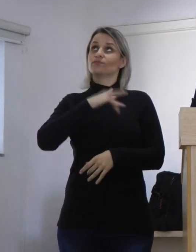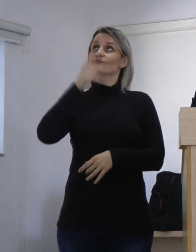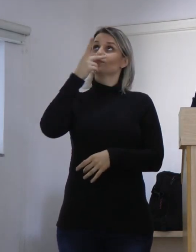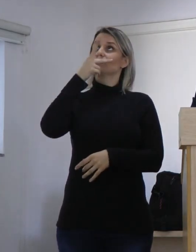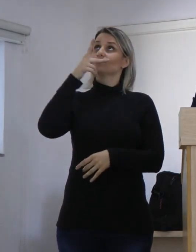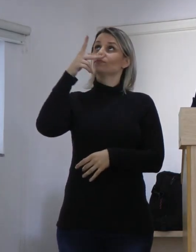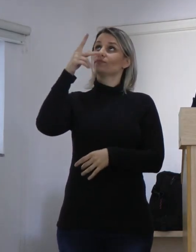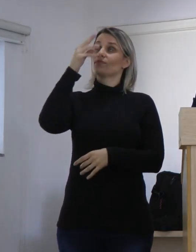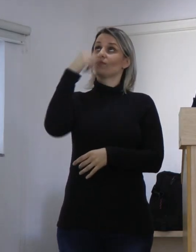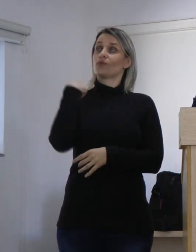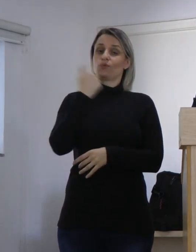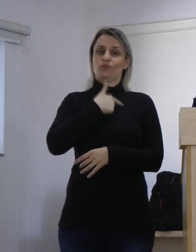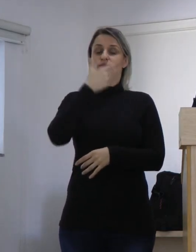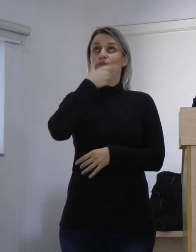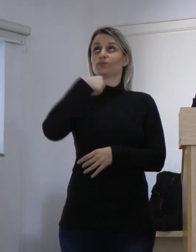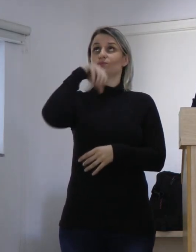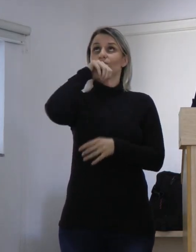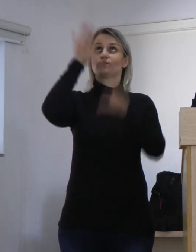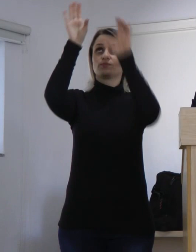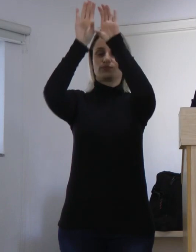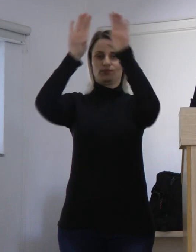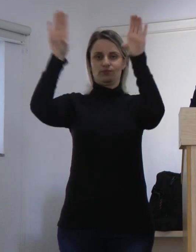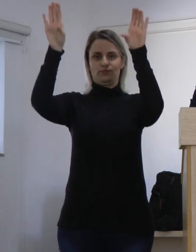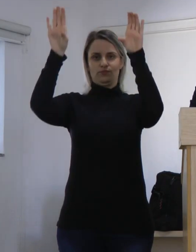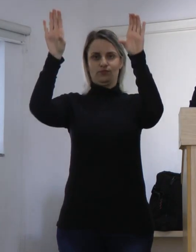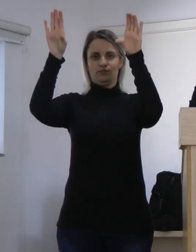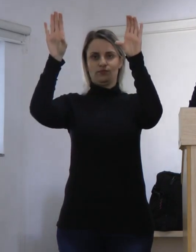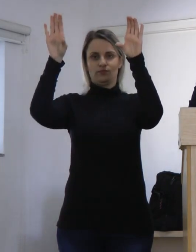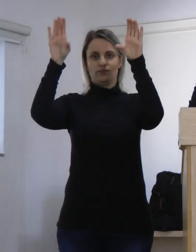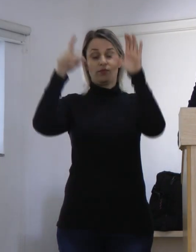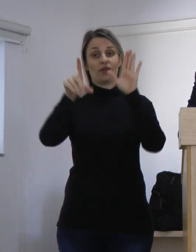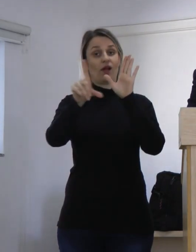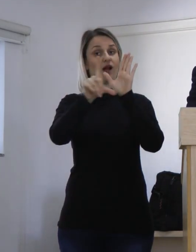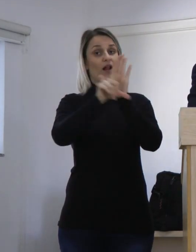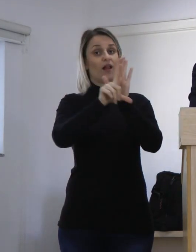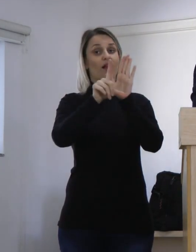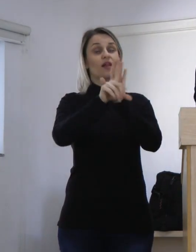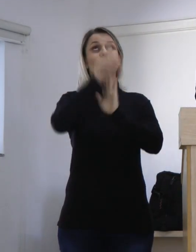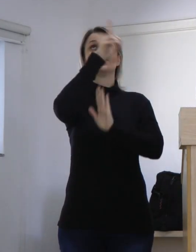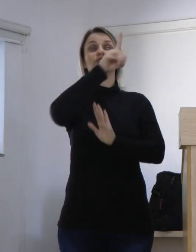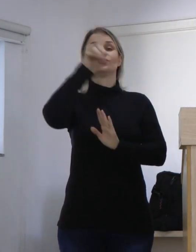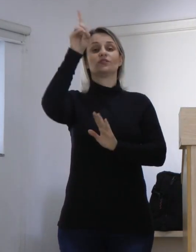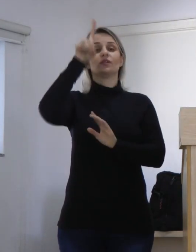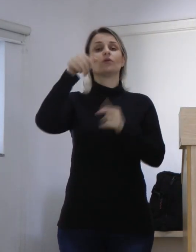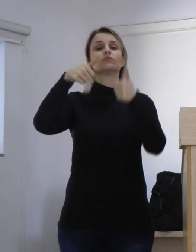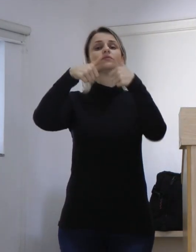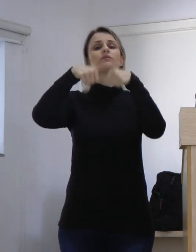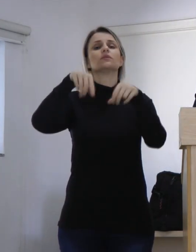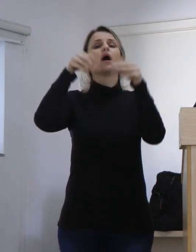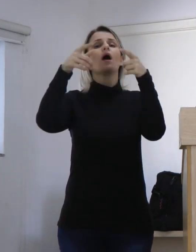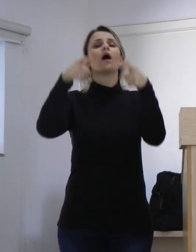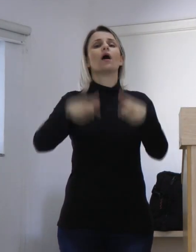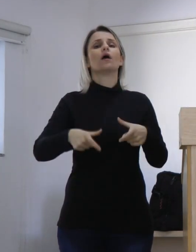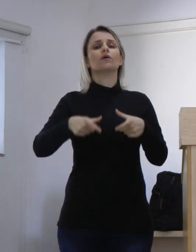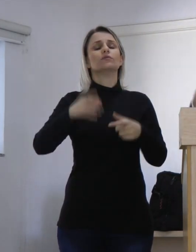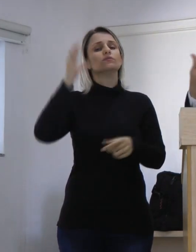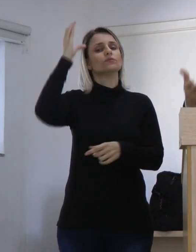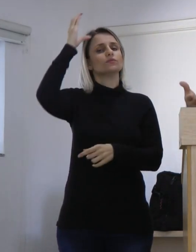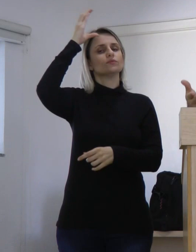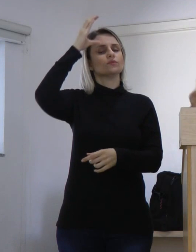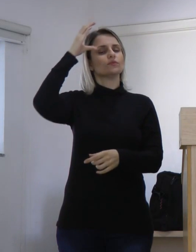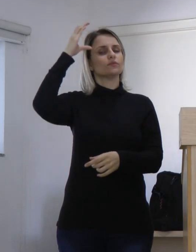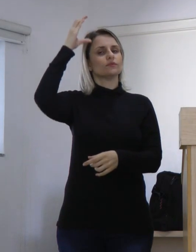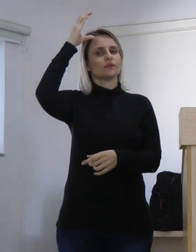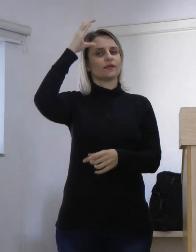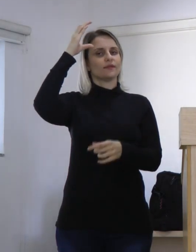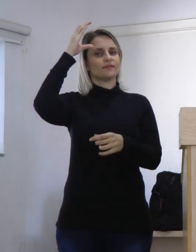Onde é que está escrita a lei de Deus? Na consciência. A consciência em paz nos absolve. A consciência de culpa